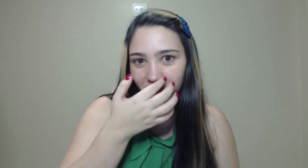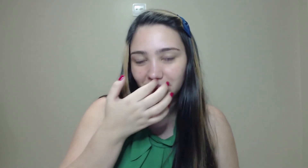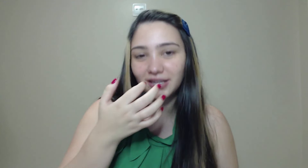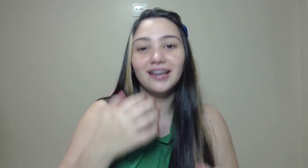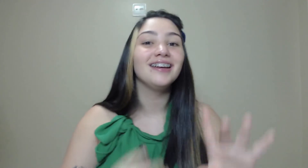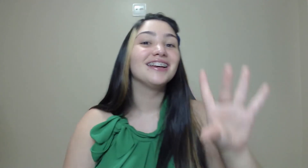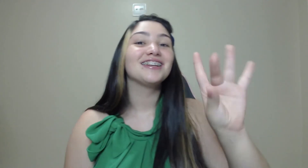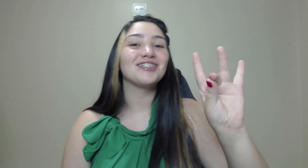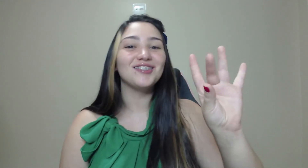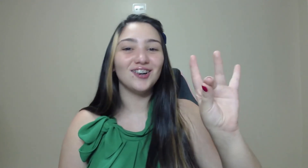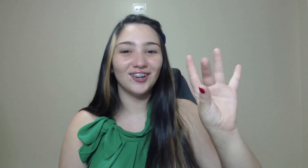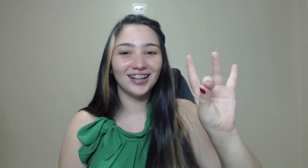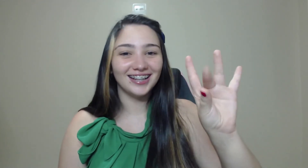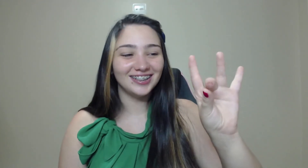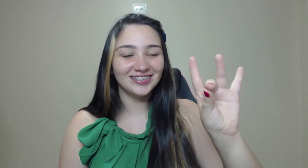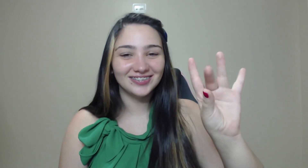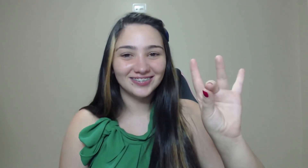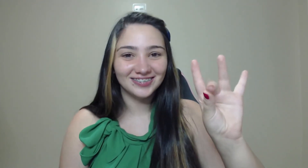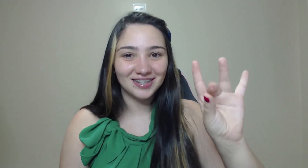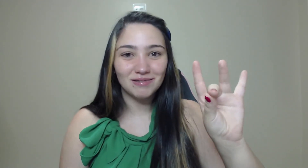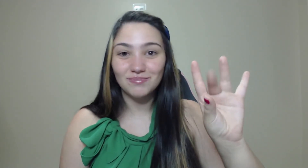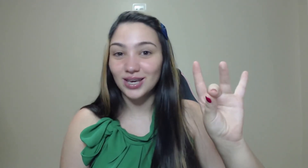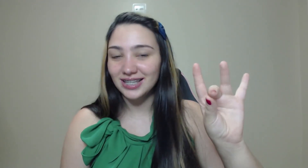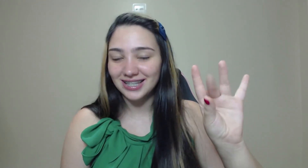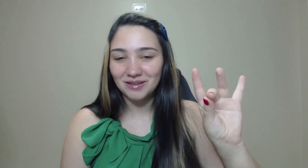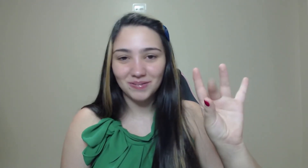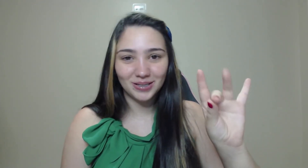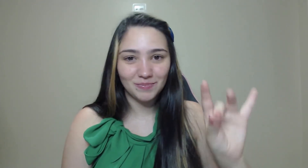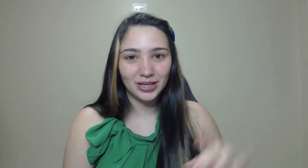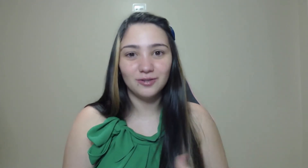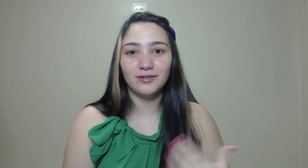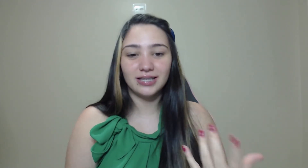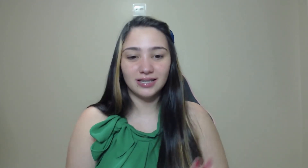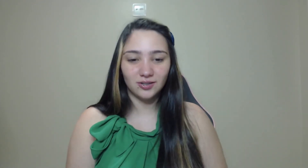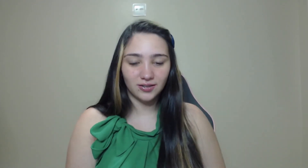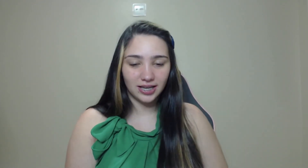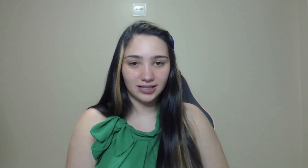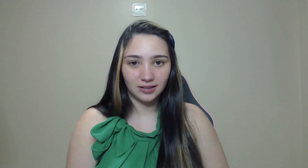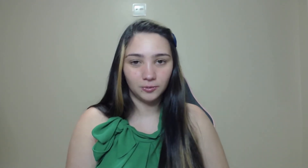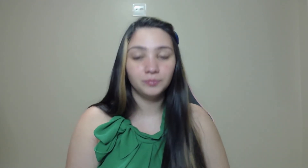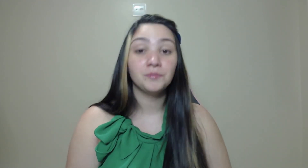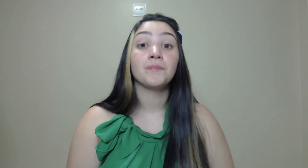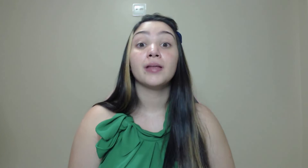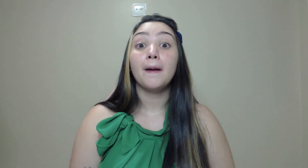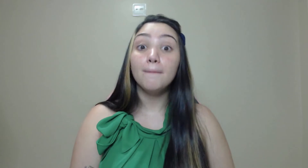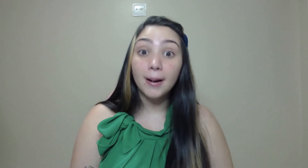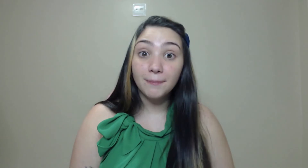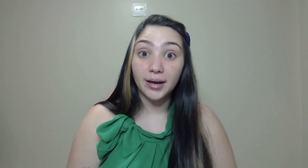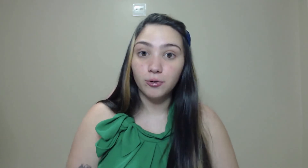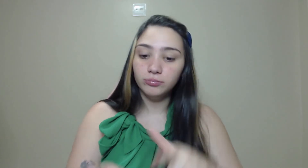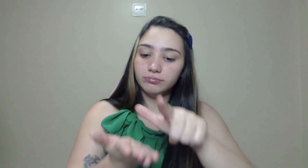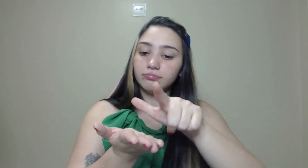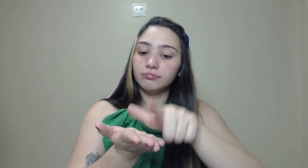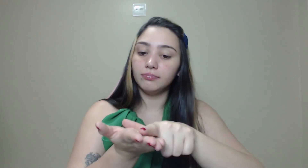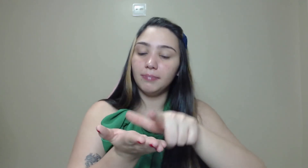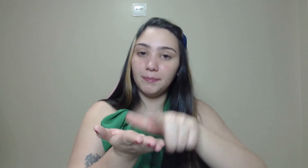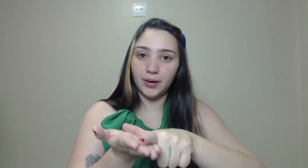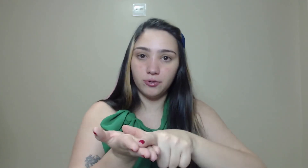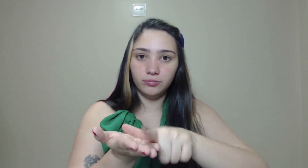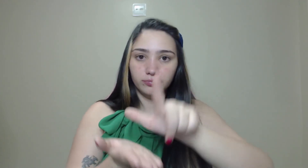né? Então, cola, bem simples também de fazer essa associação. Papel, papel,